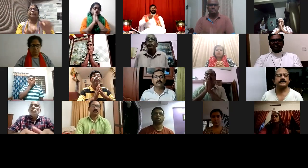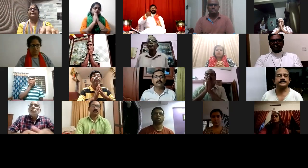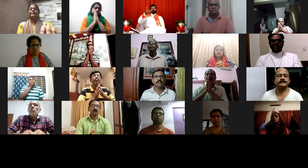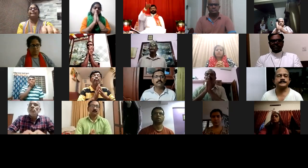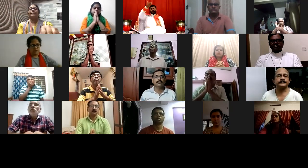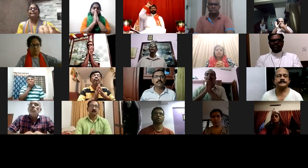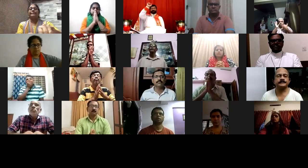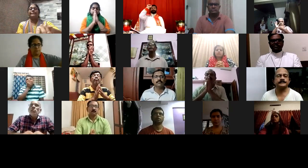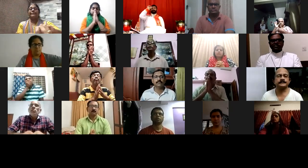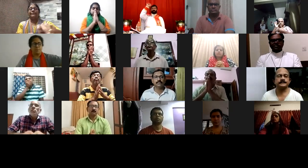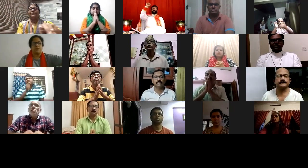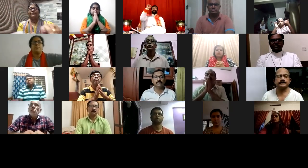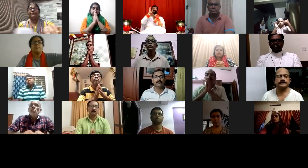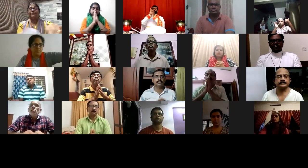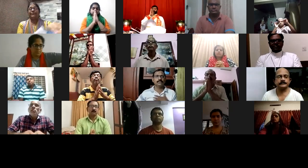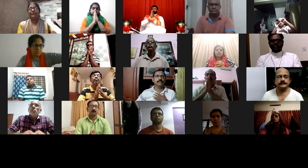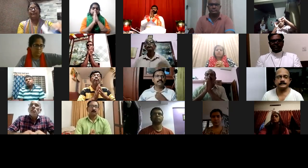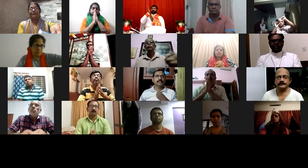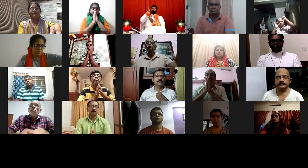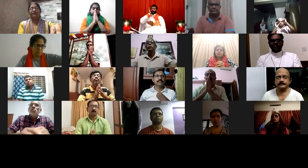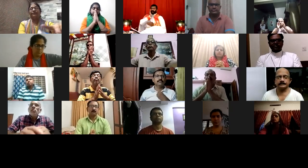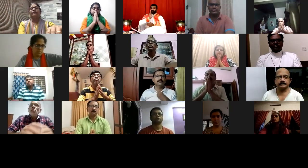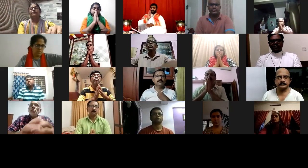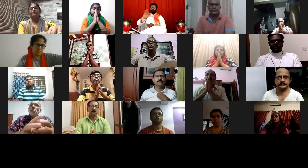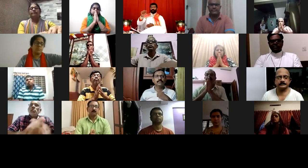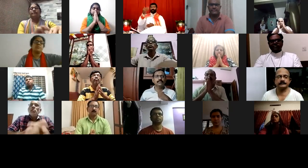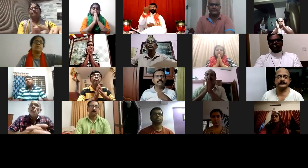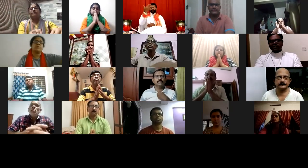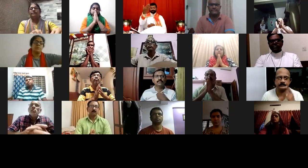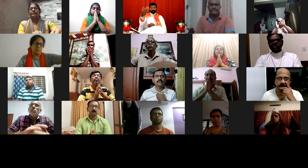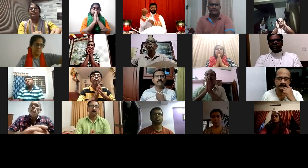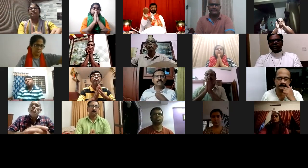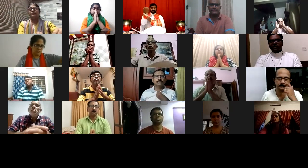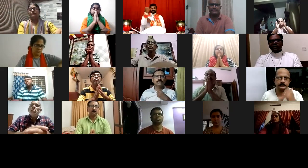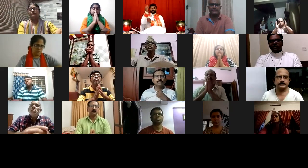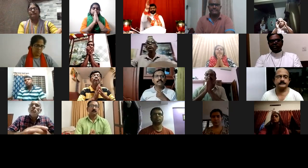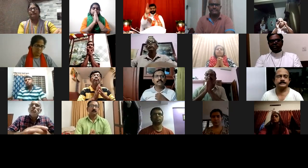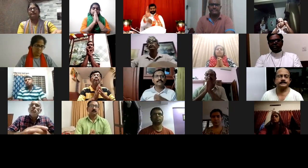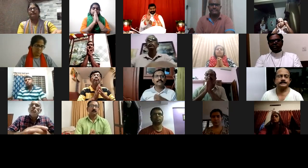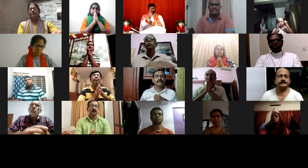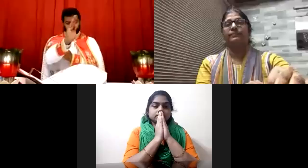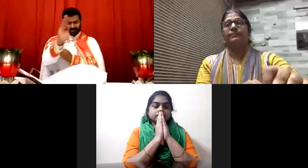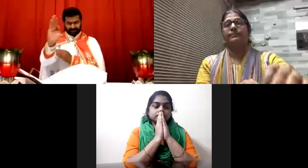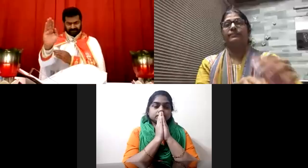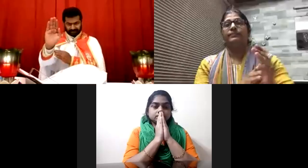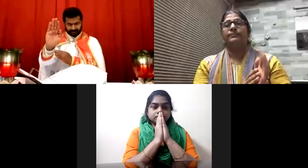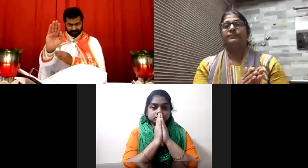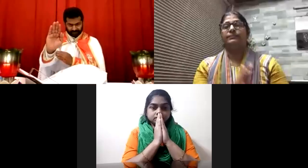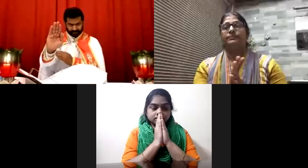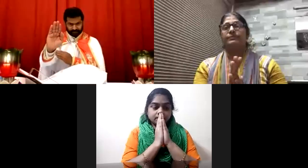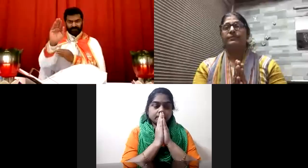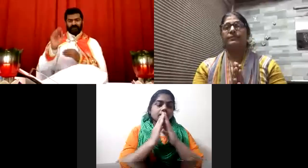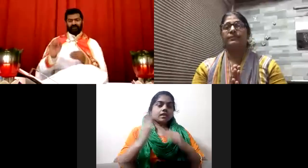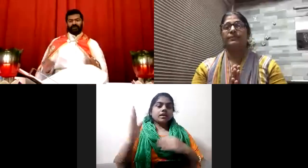സകലത്തിന്റെ നാഥനാദൈവം തന്റെ സ്തുതികൾ ആലപിക്കുവാൻ നിന്നെ ശക്തയാക്കട്ടെ.